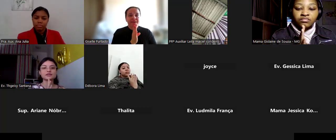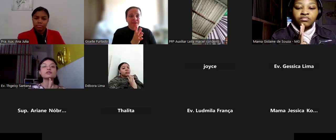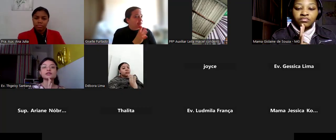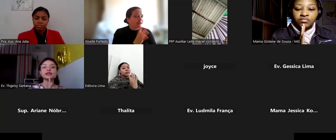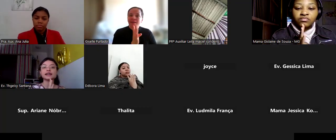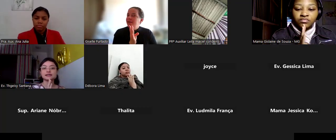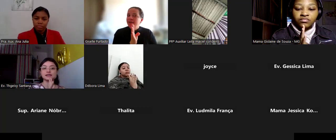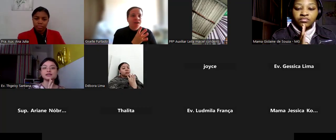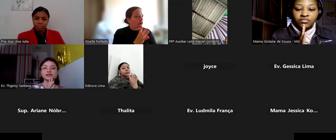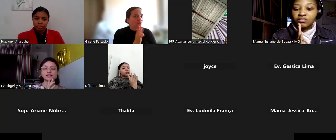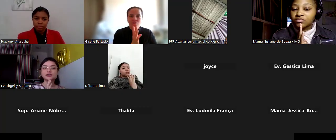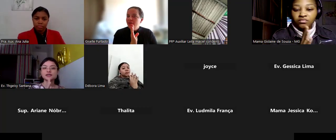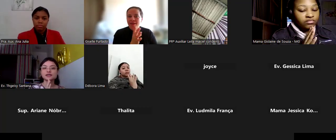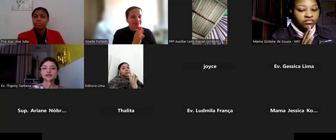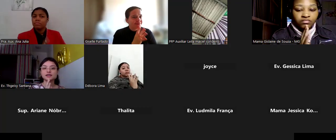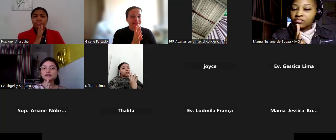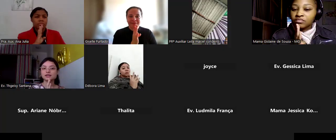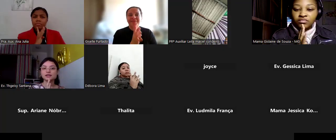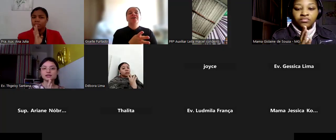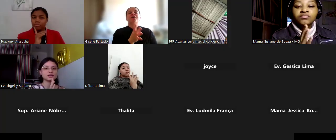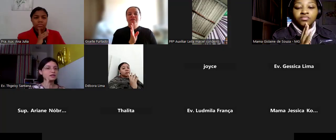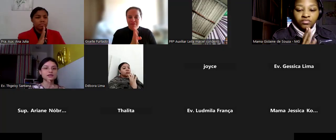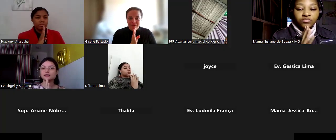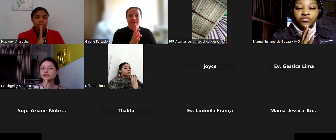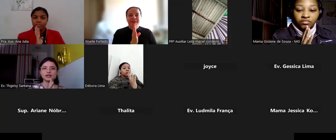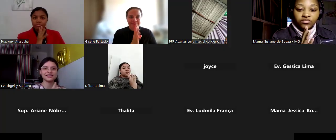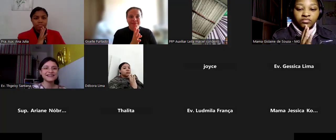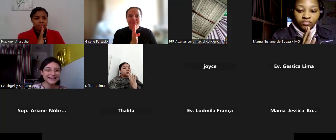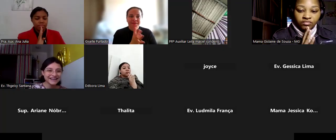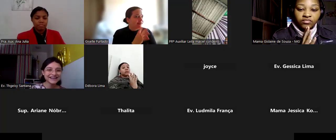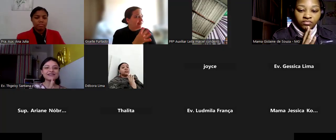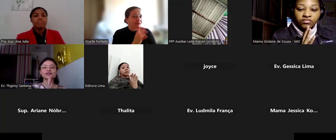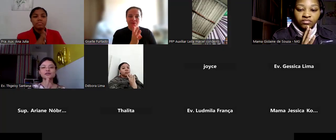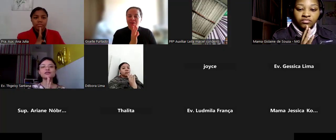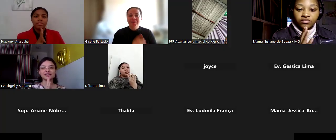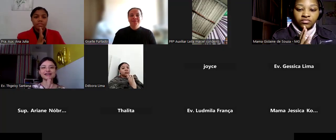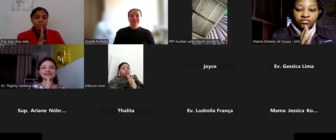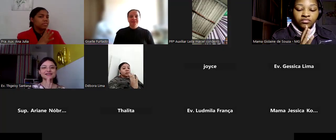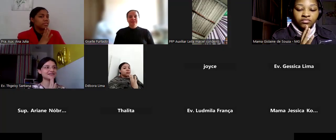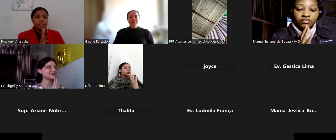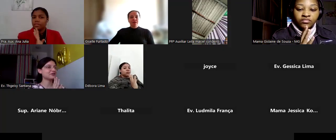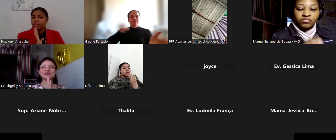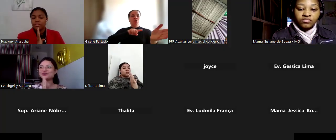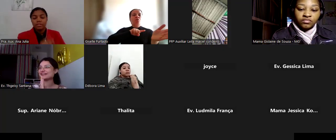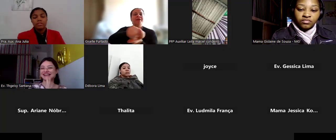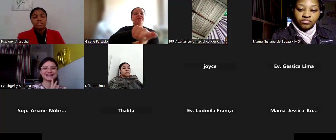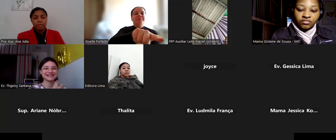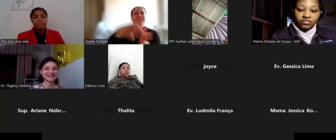conhece, não conhece. Conhece, não conhece. Então eu